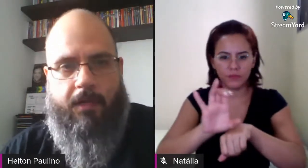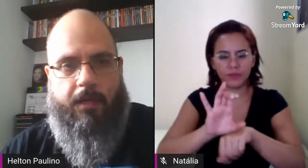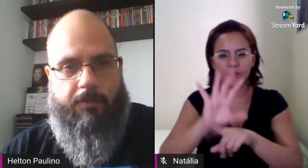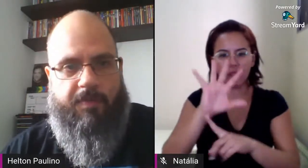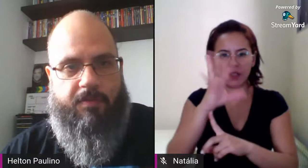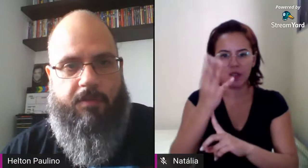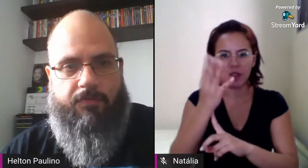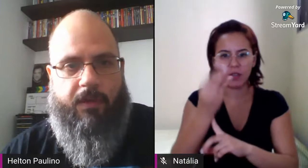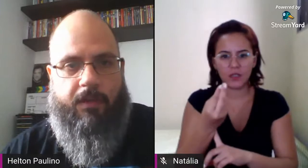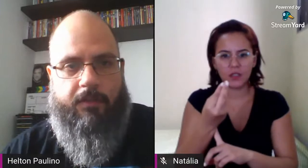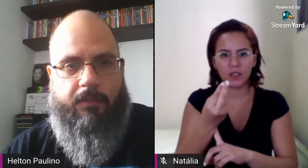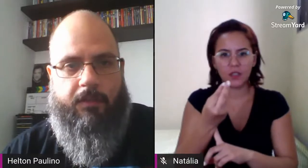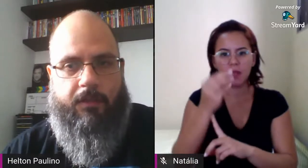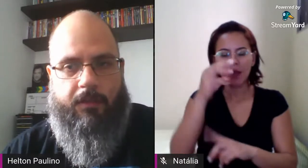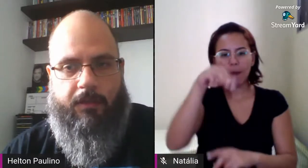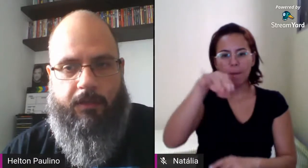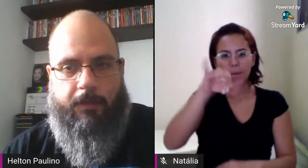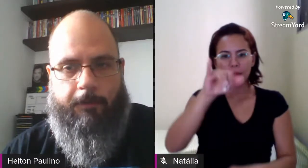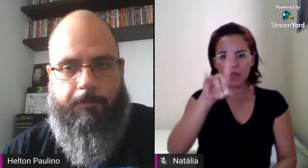uma semana específica